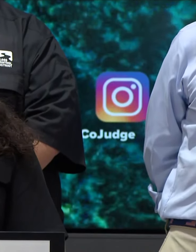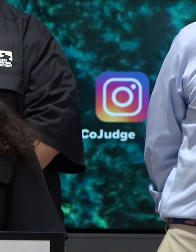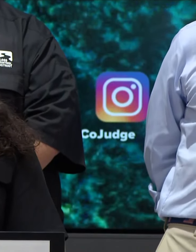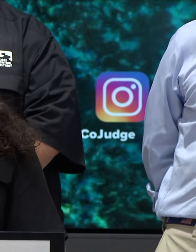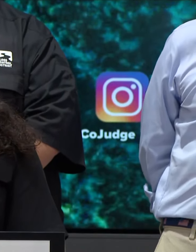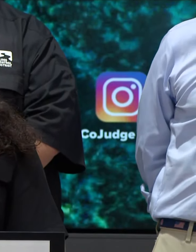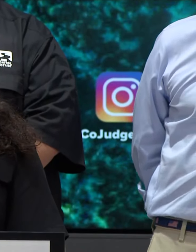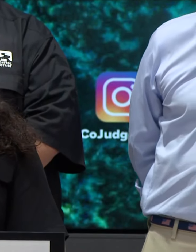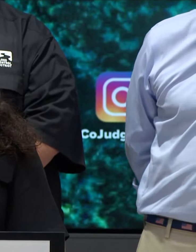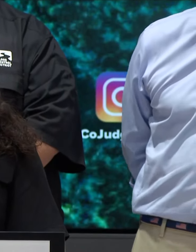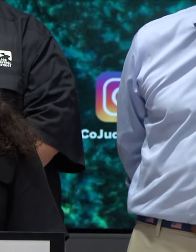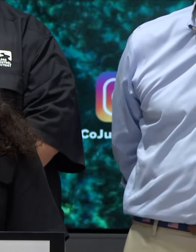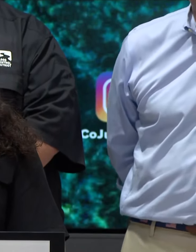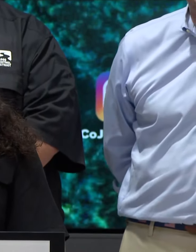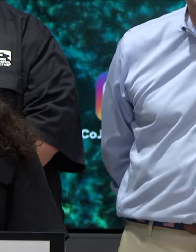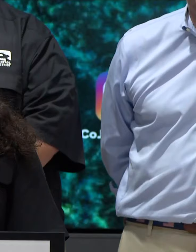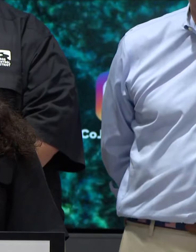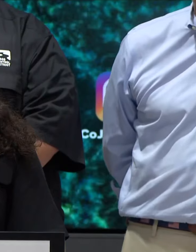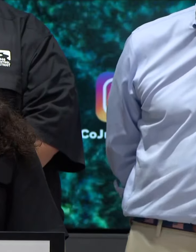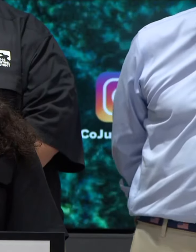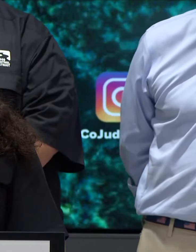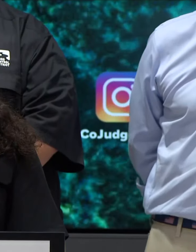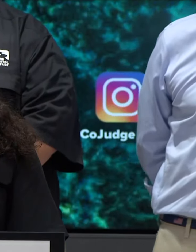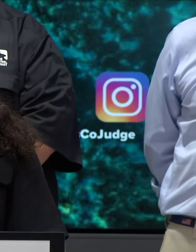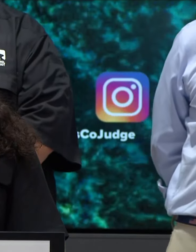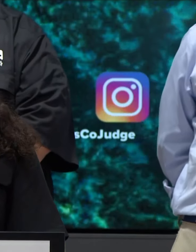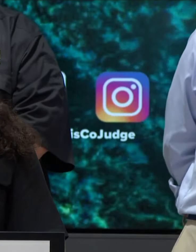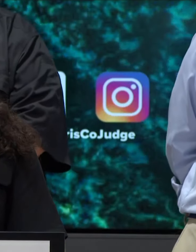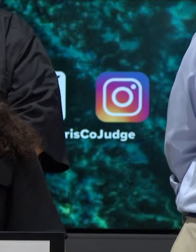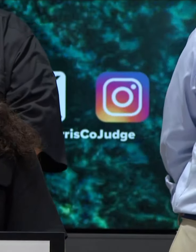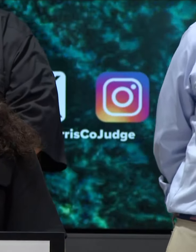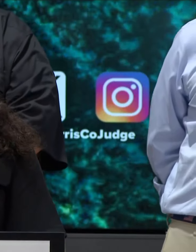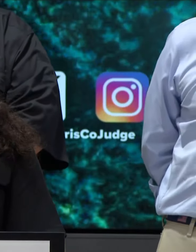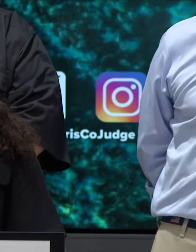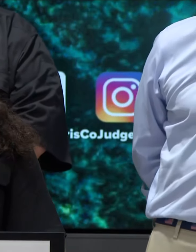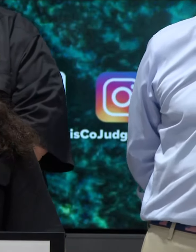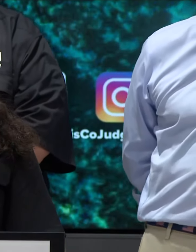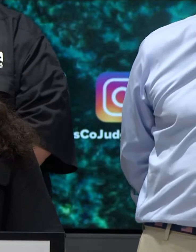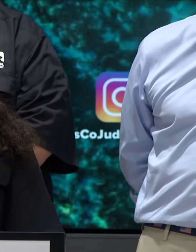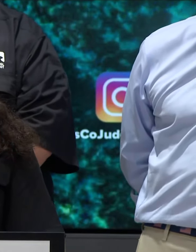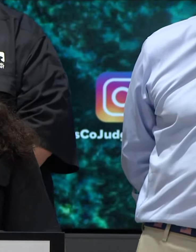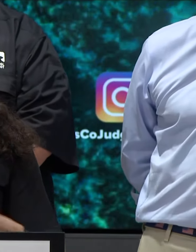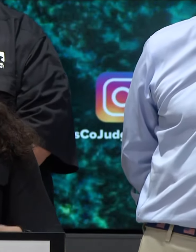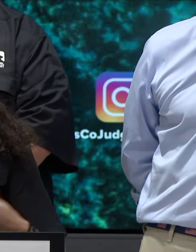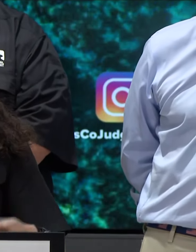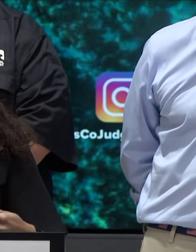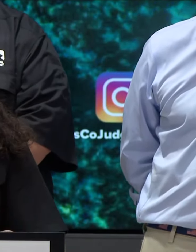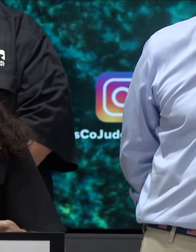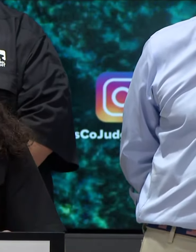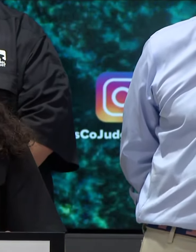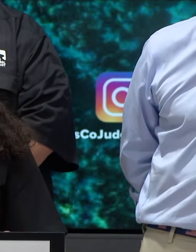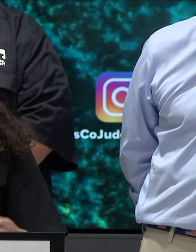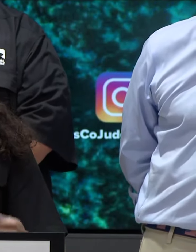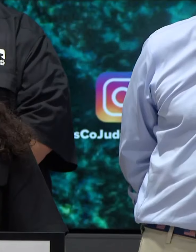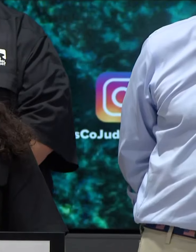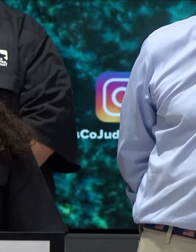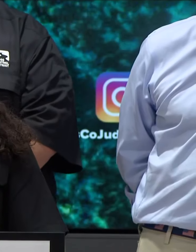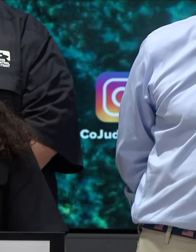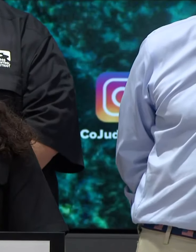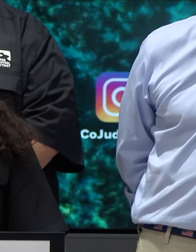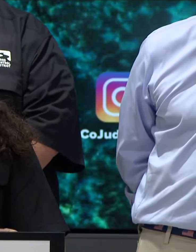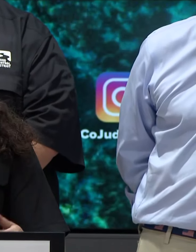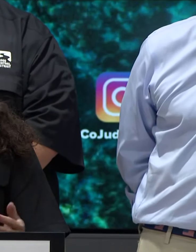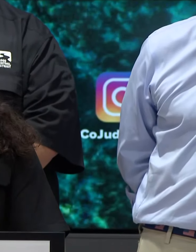pido es que tengamos esa paciencia porque no hay necesidad de